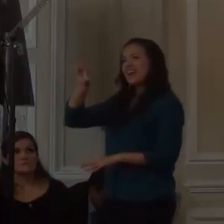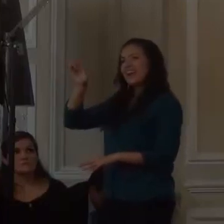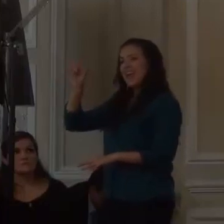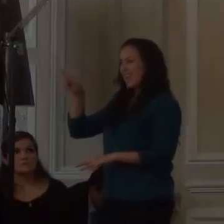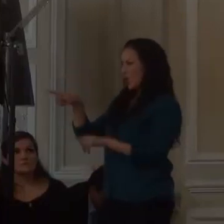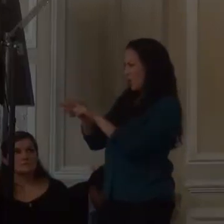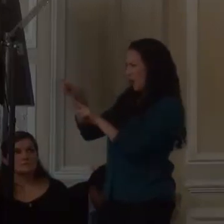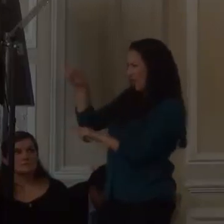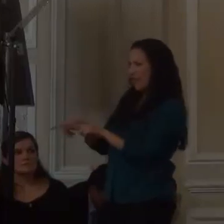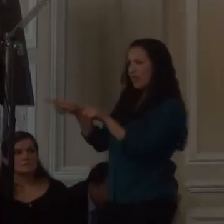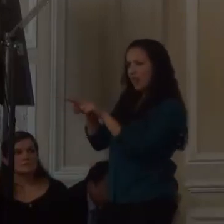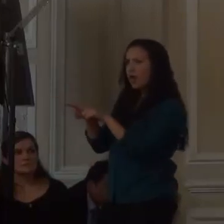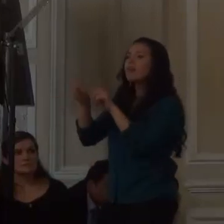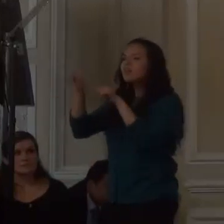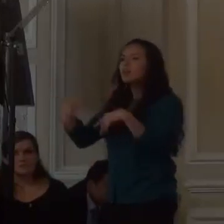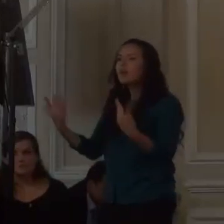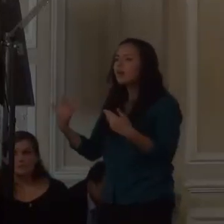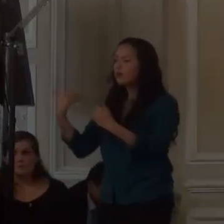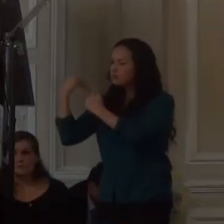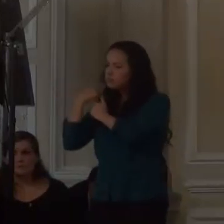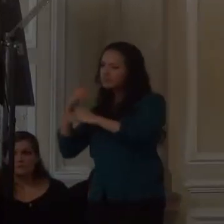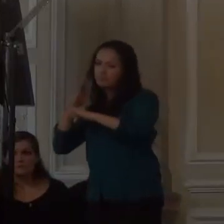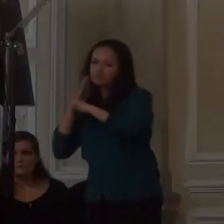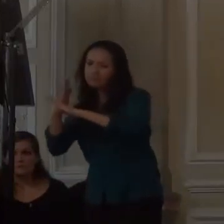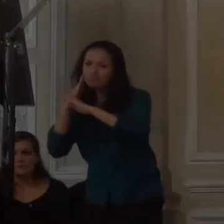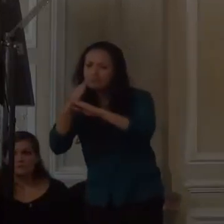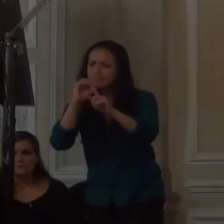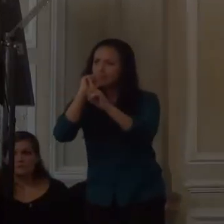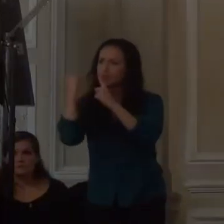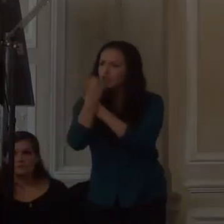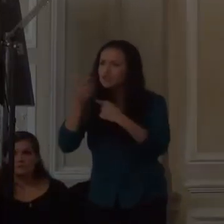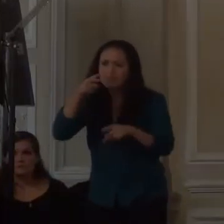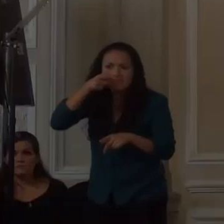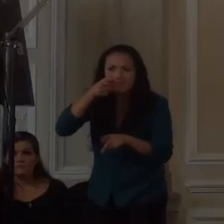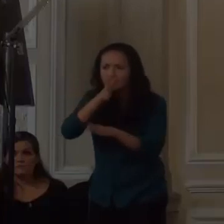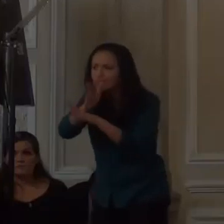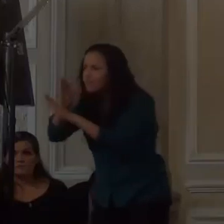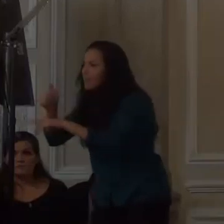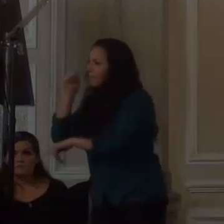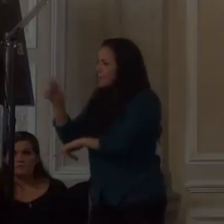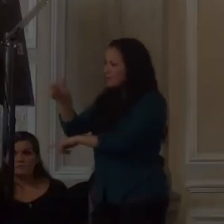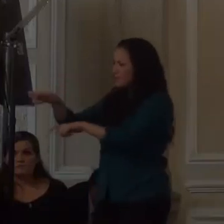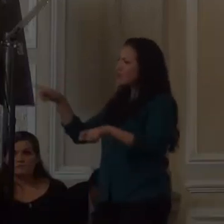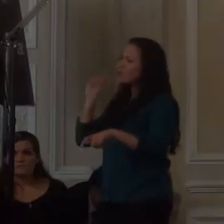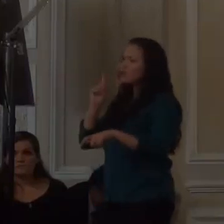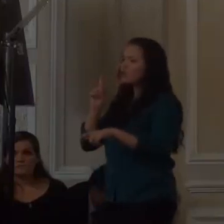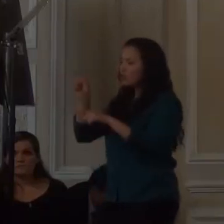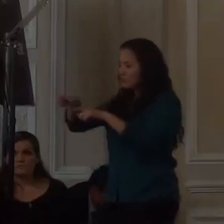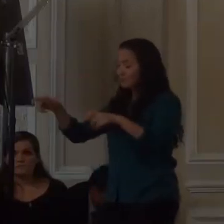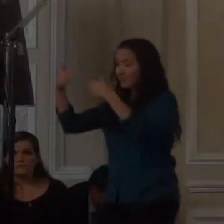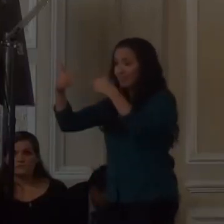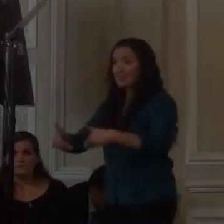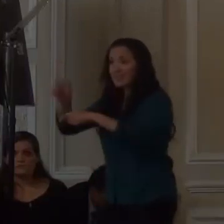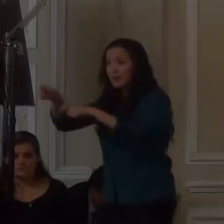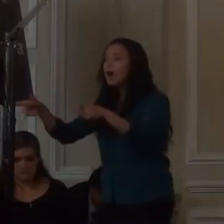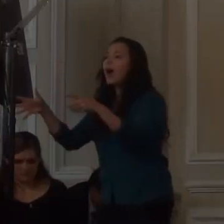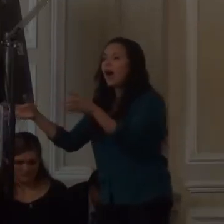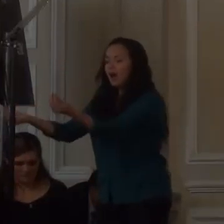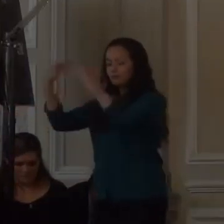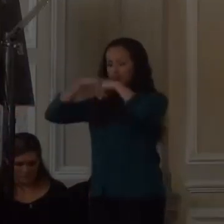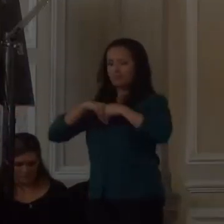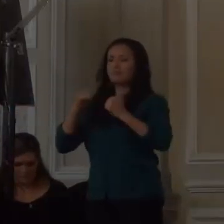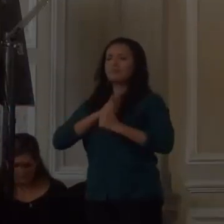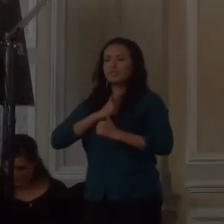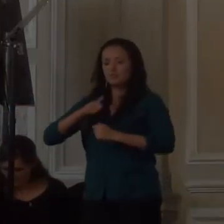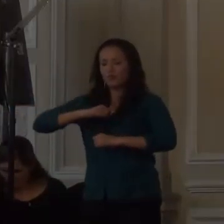social también, que ejerzan el control social, para que las mismas personas con discapacidad se aseguren de la inclusión de